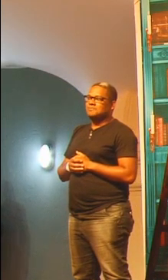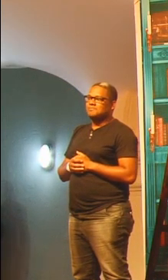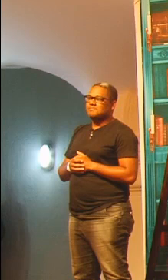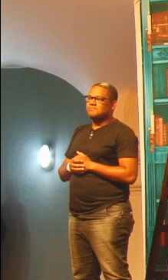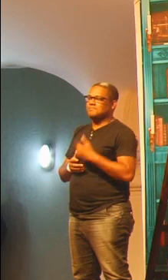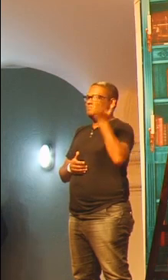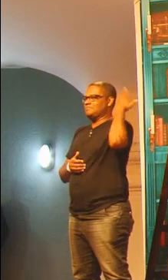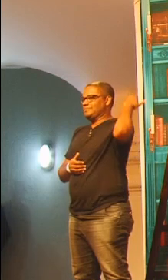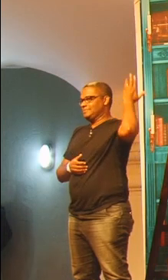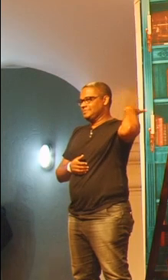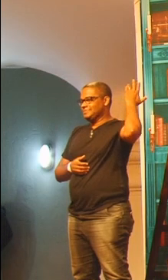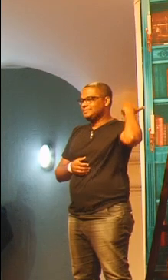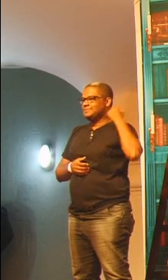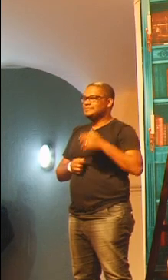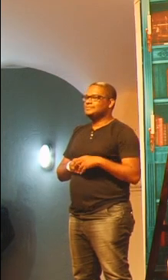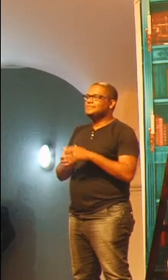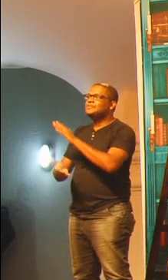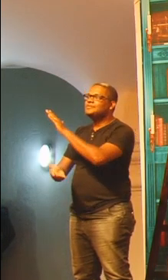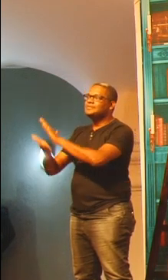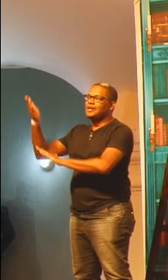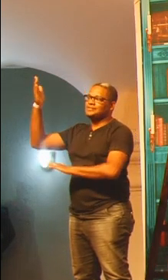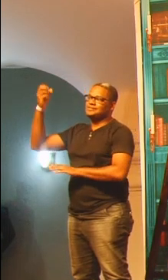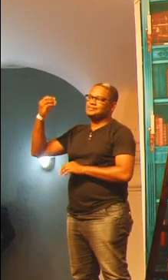O passado. Viagem.